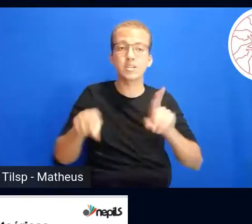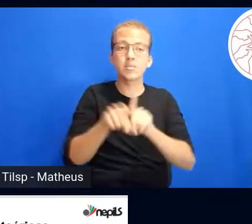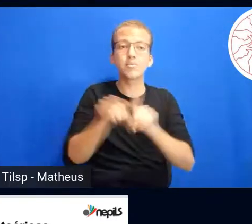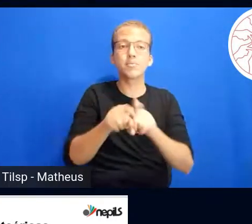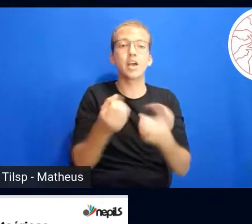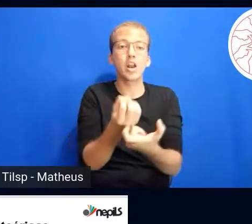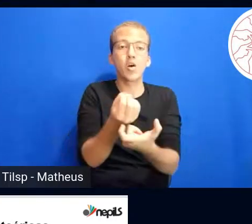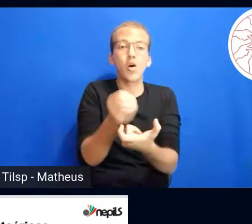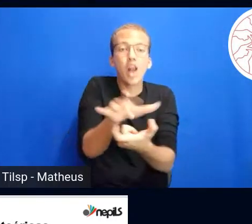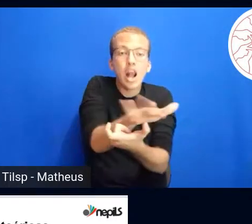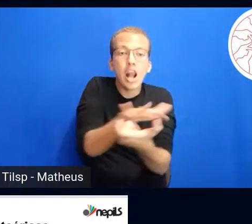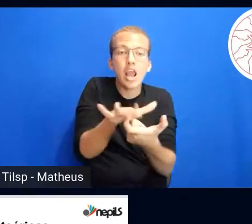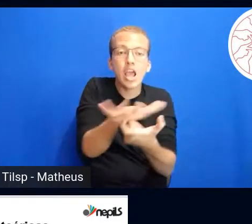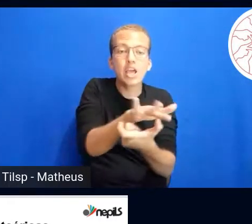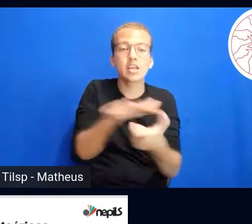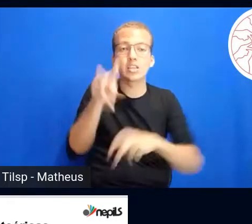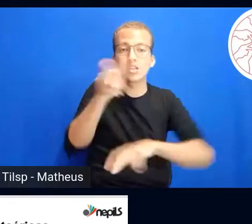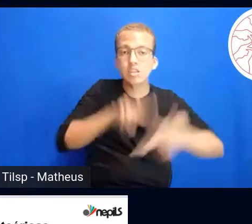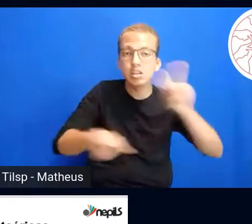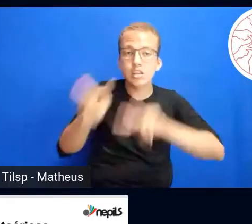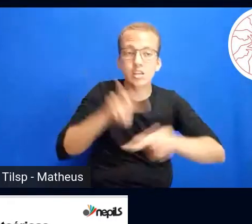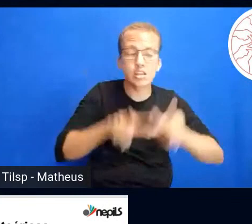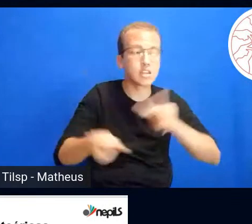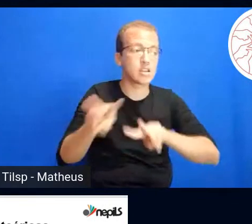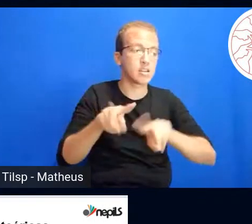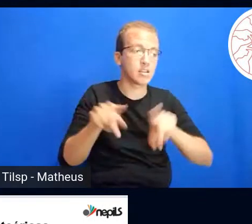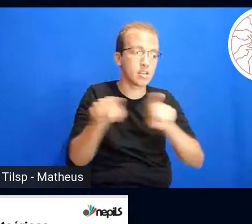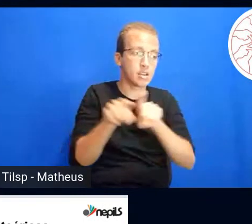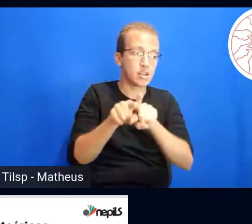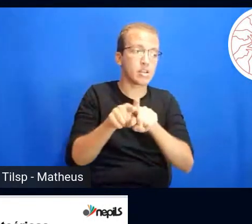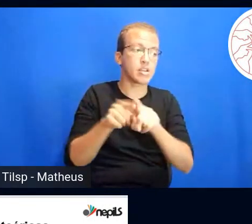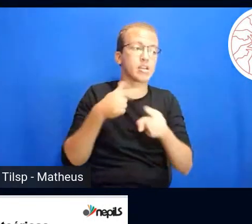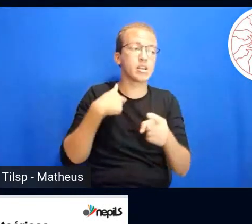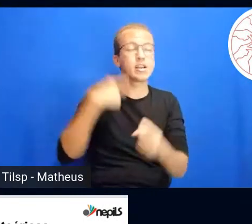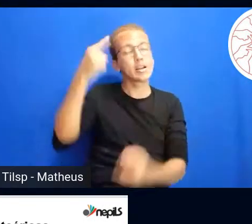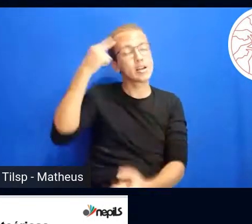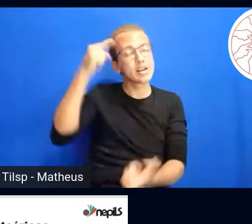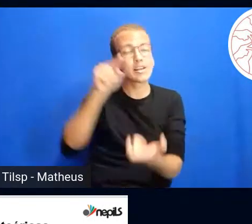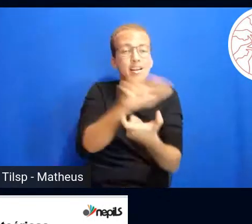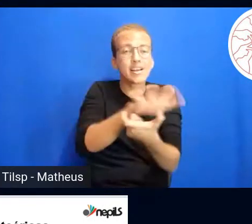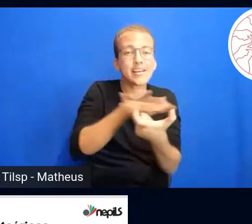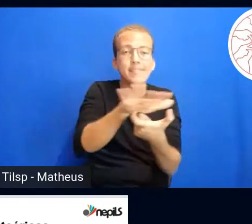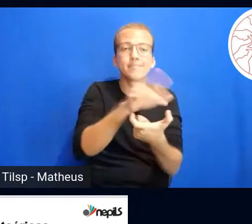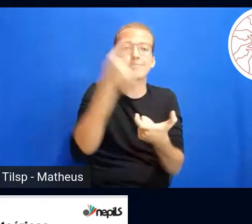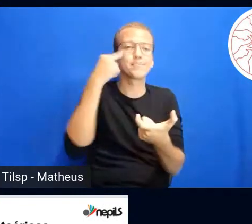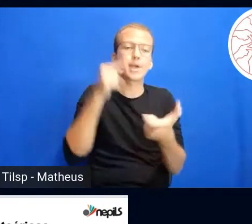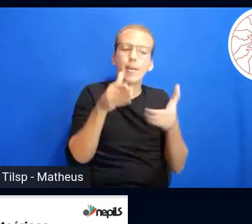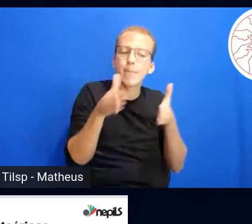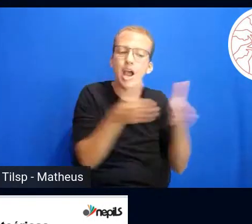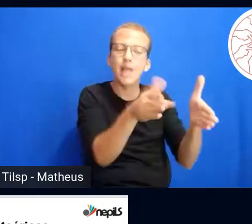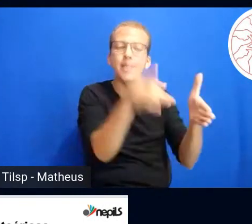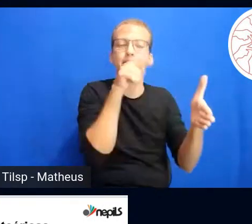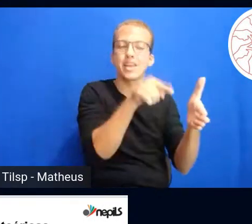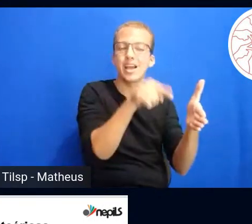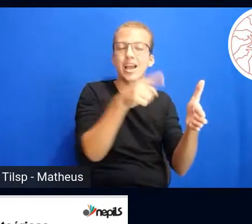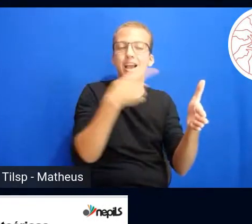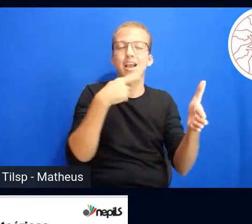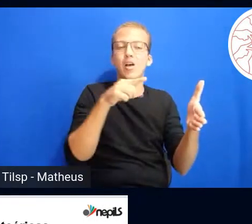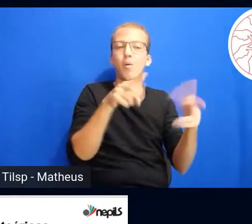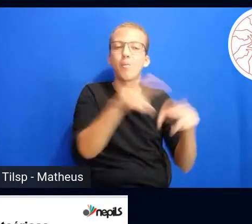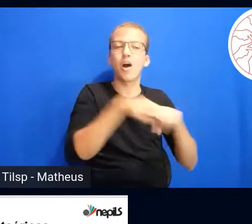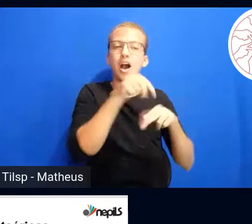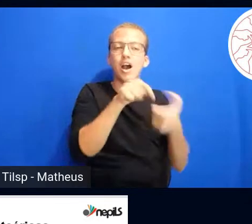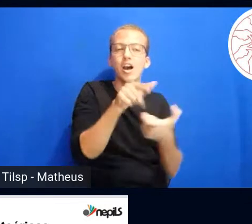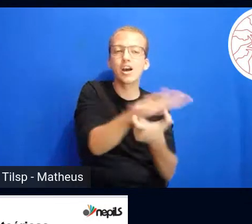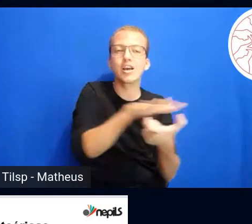a gente entende que é por esse caminho, por esse input, por essa veia que o surdo aprende. E as palestras